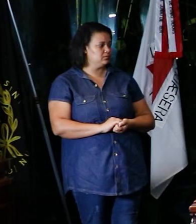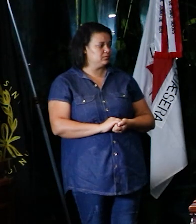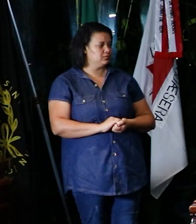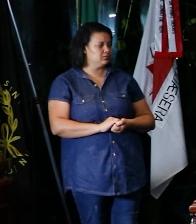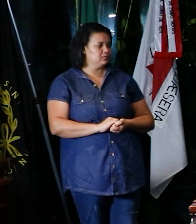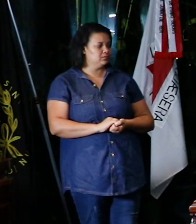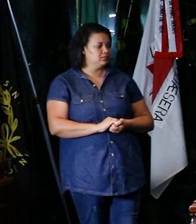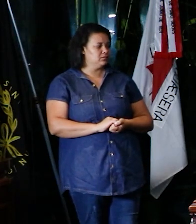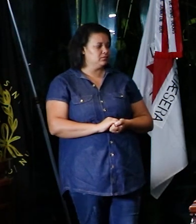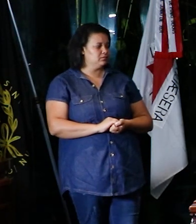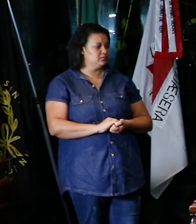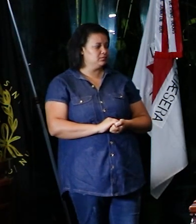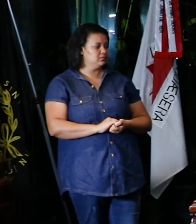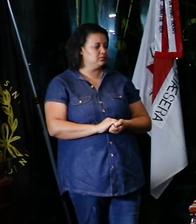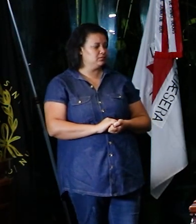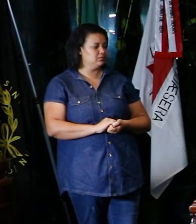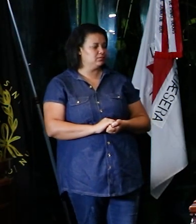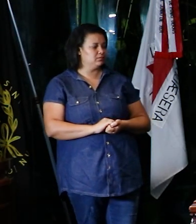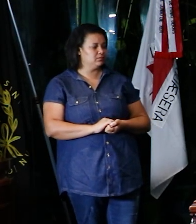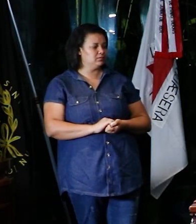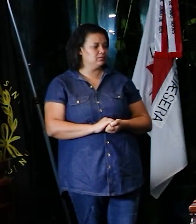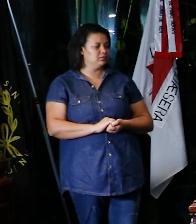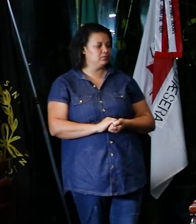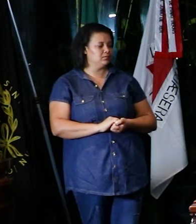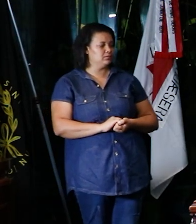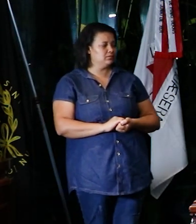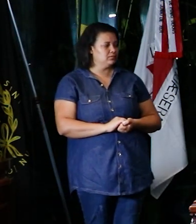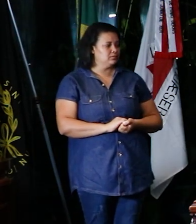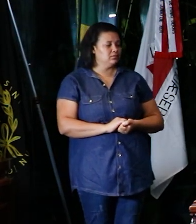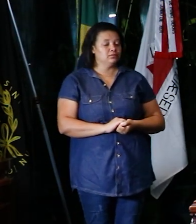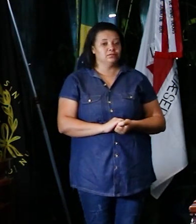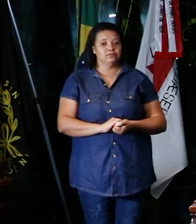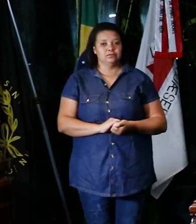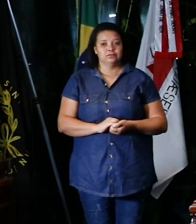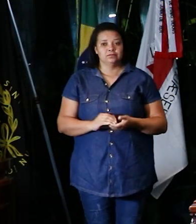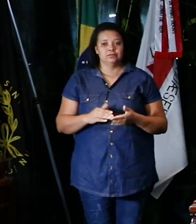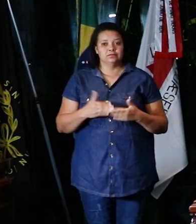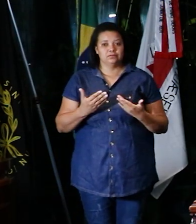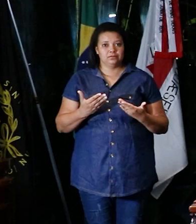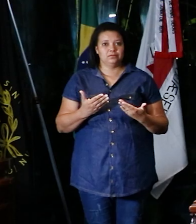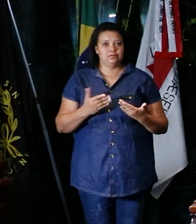apelo. Já achou aí? Um apelo